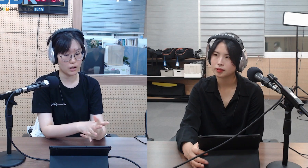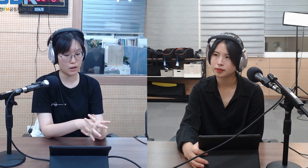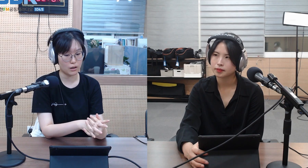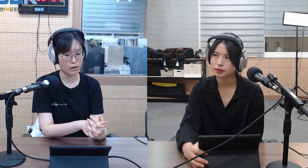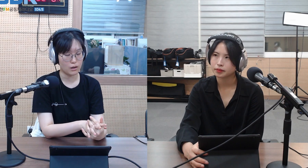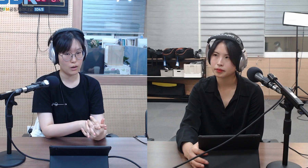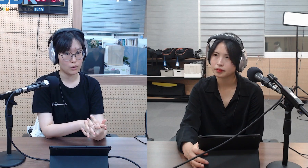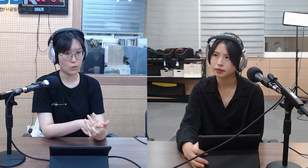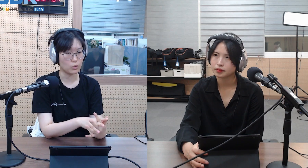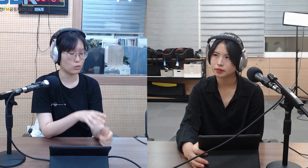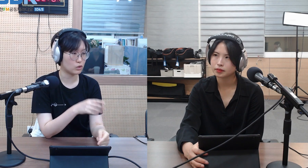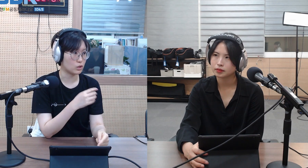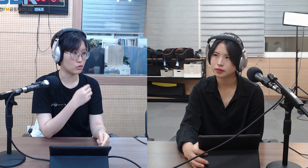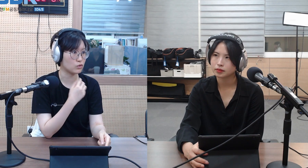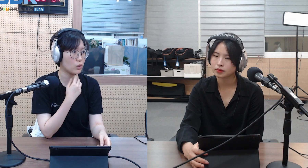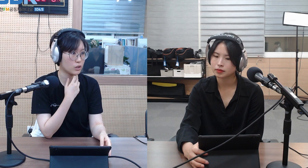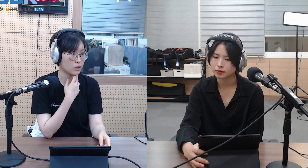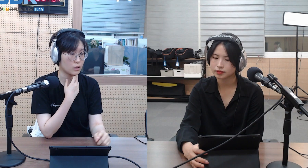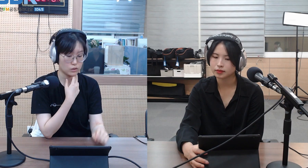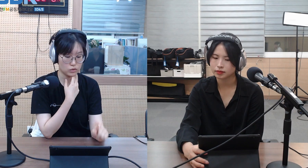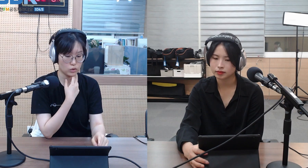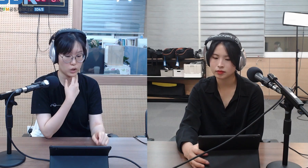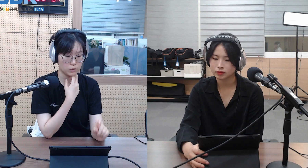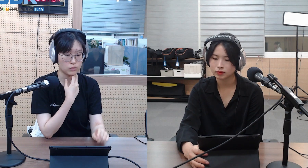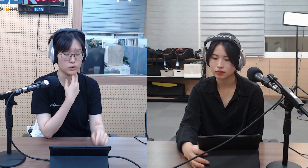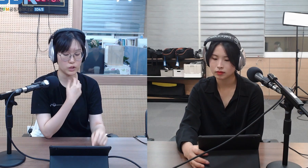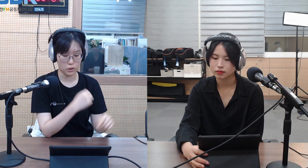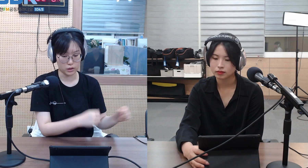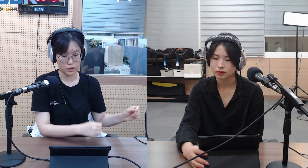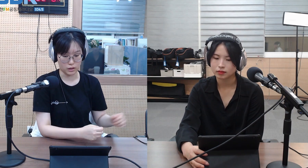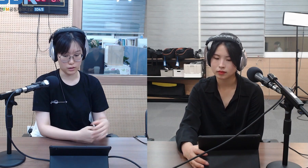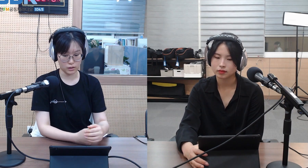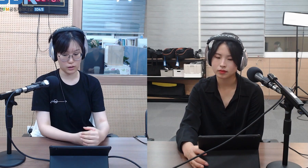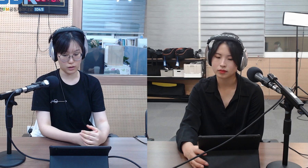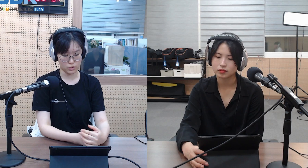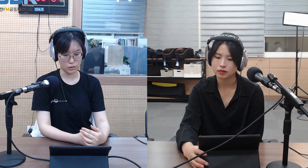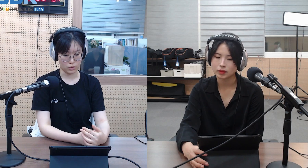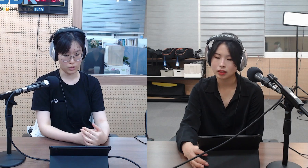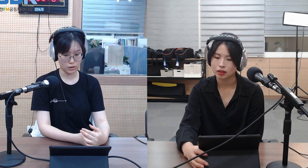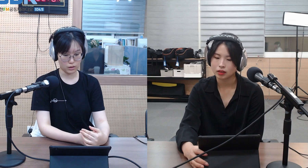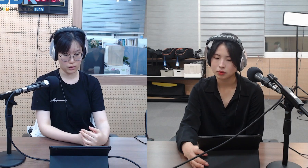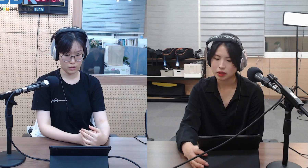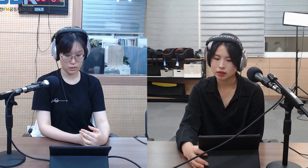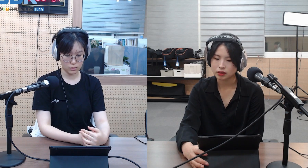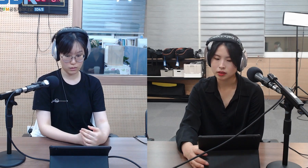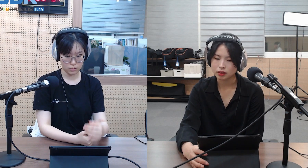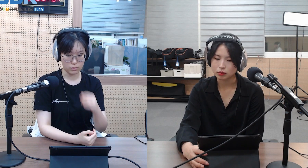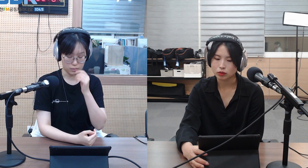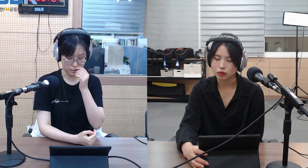일자리가 너무 진짜 중요한 부분인 것 같다라는 생각을 했어요. 맞아요. 이제 뭐